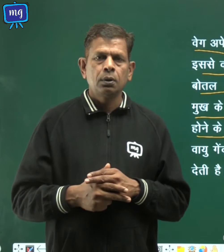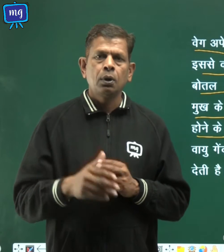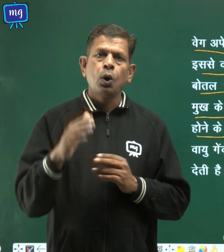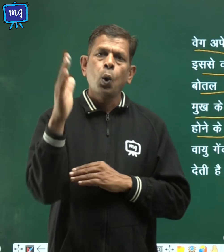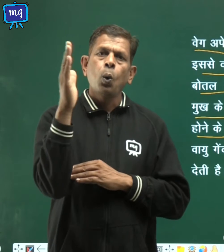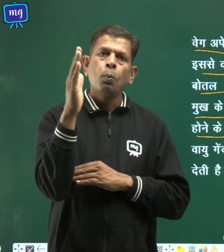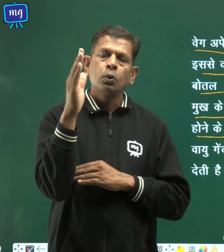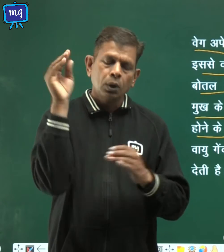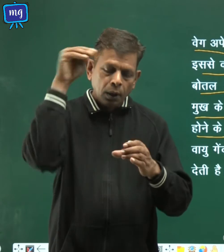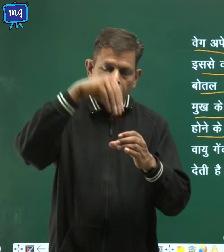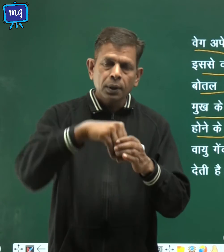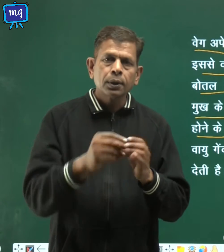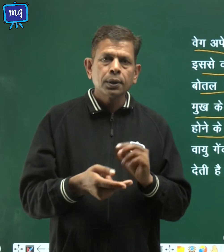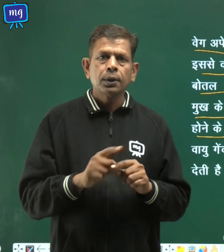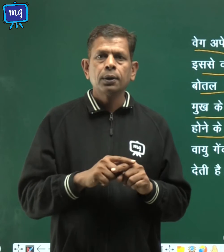बोतल के भीतर की